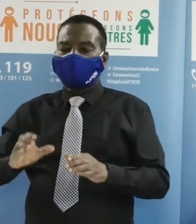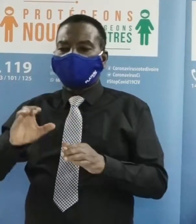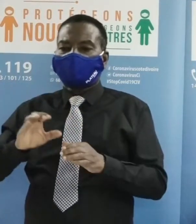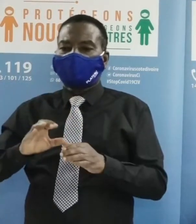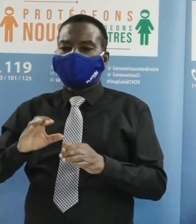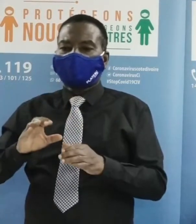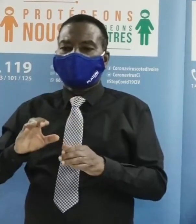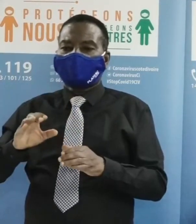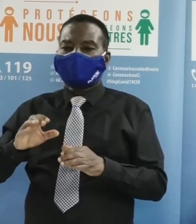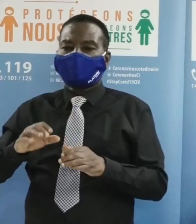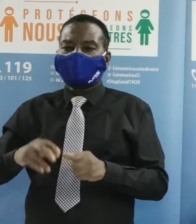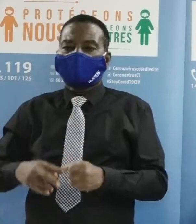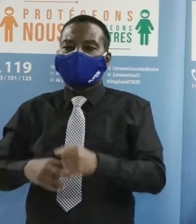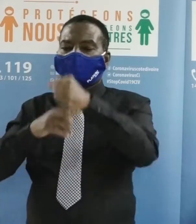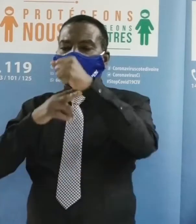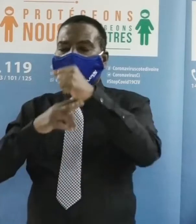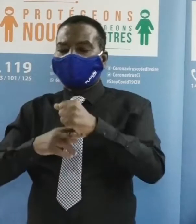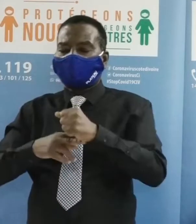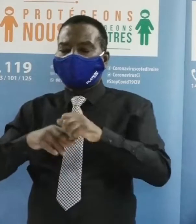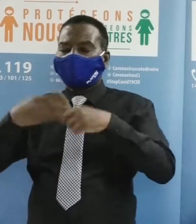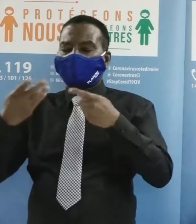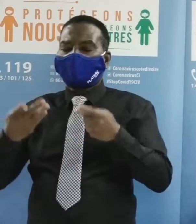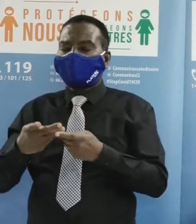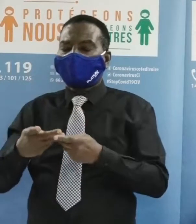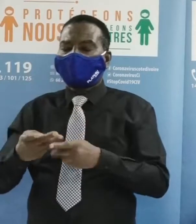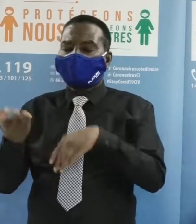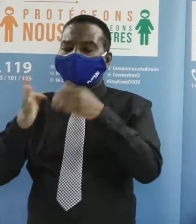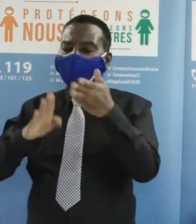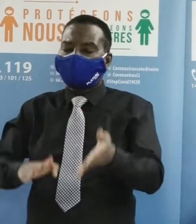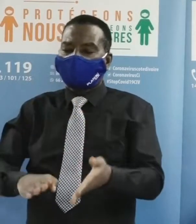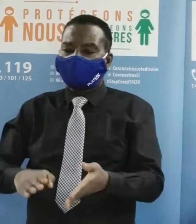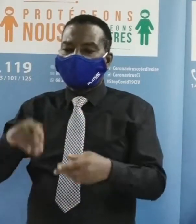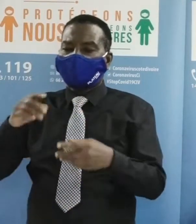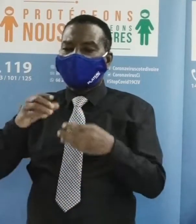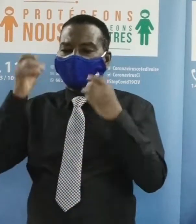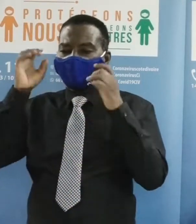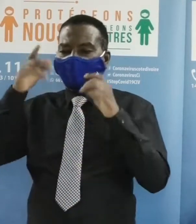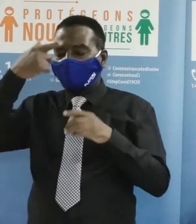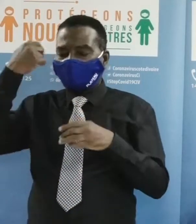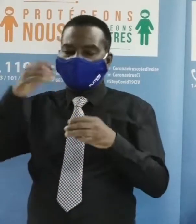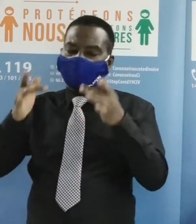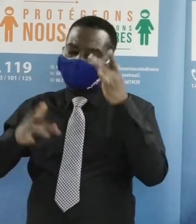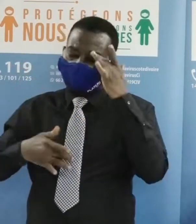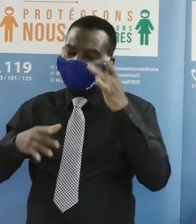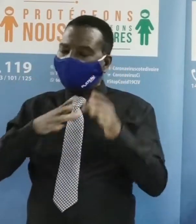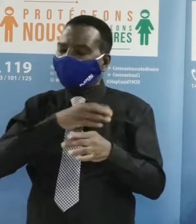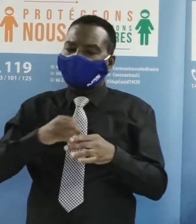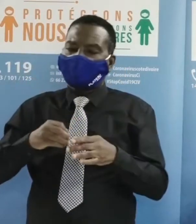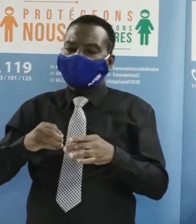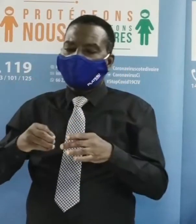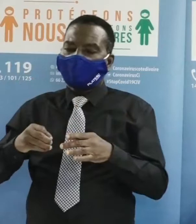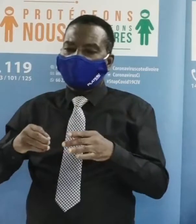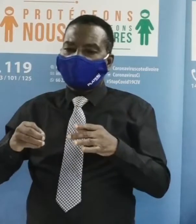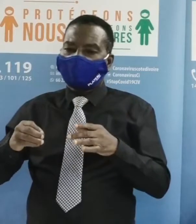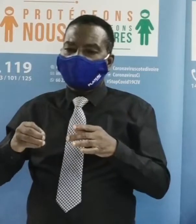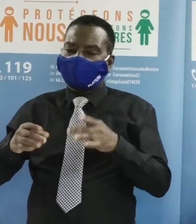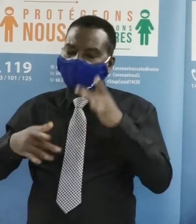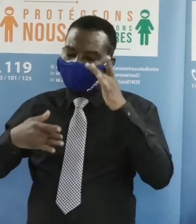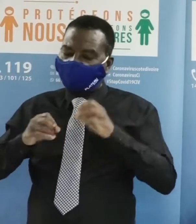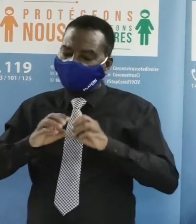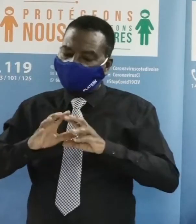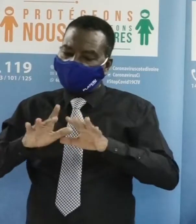où des milliers de familles qui meurent ou qui sont confinés à cause de la maladie et la maladie se propage